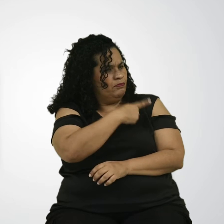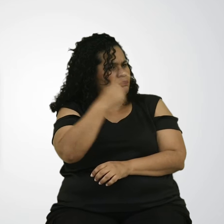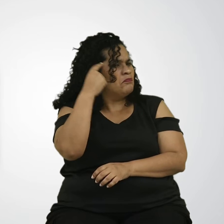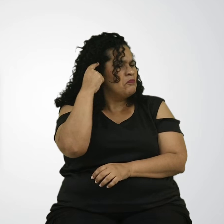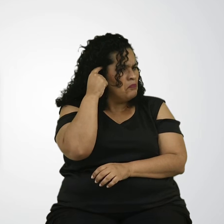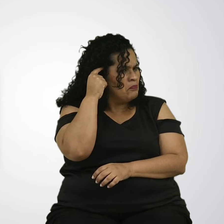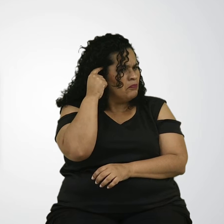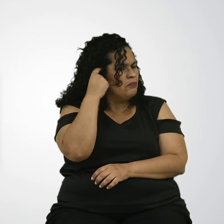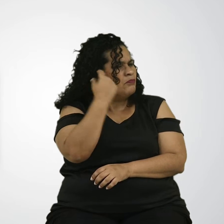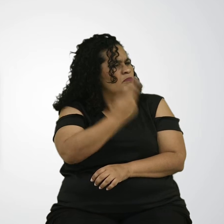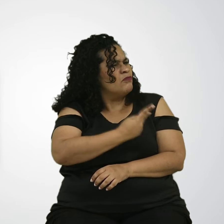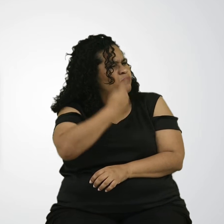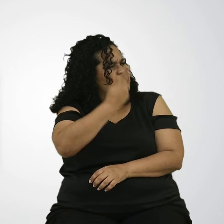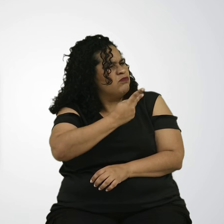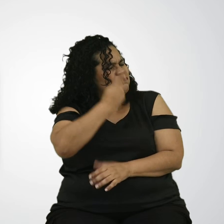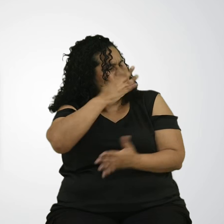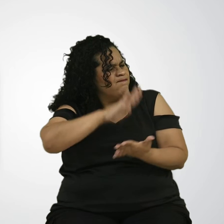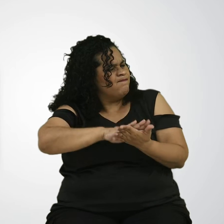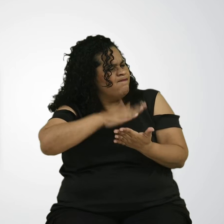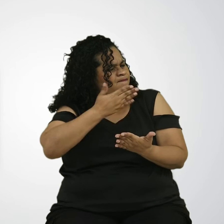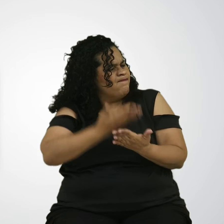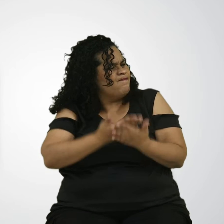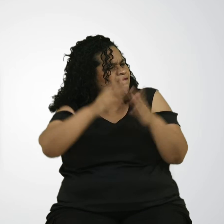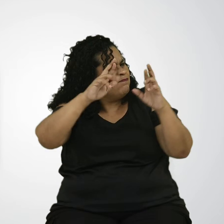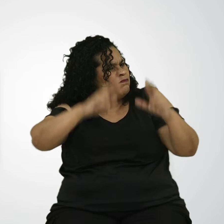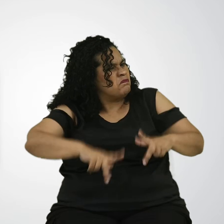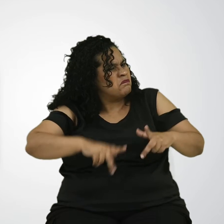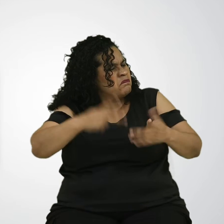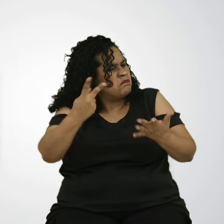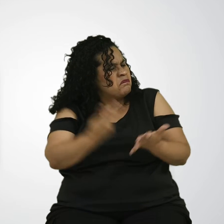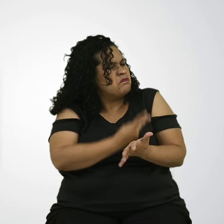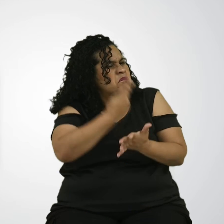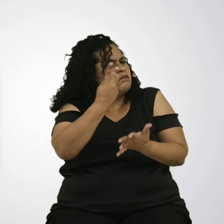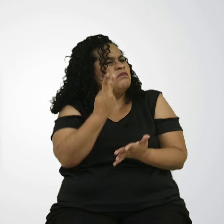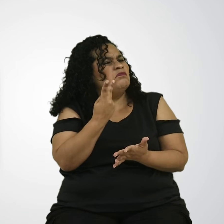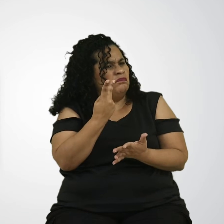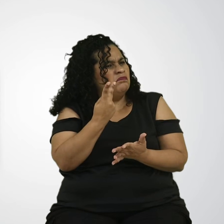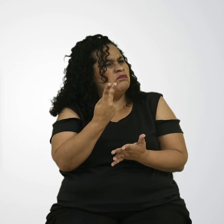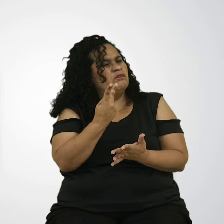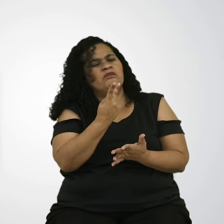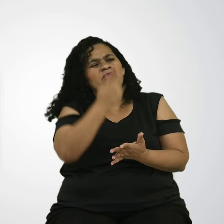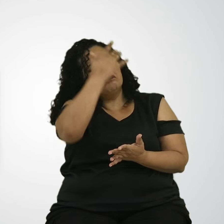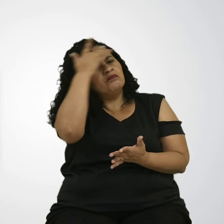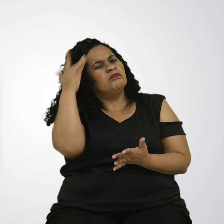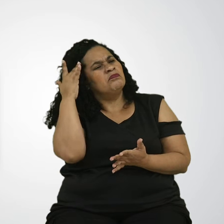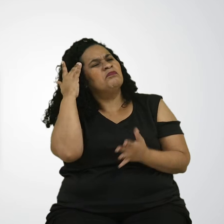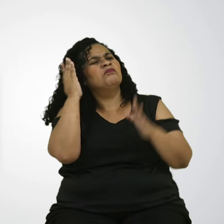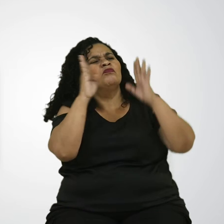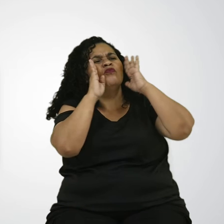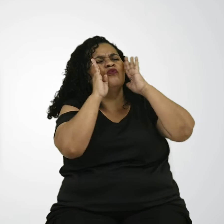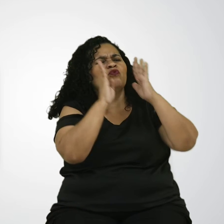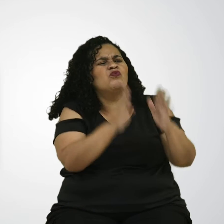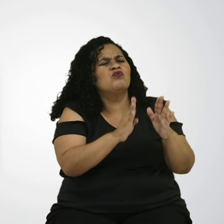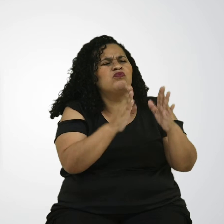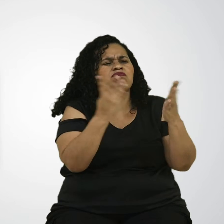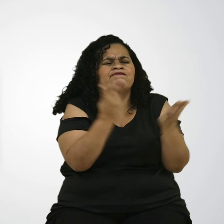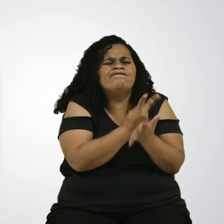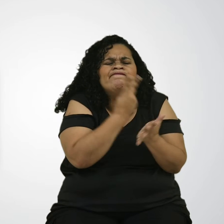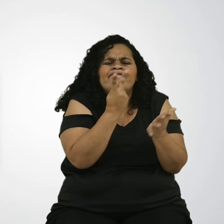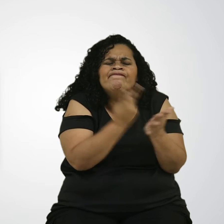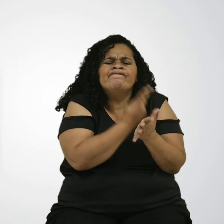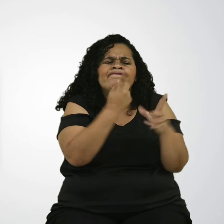sido muito mal interpretado, um texto que tem sido foco de muitas polêmicas, muitas discussões,